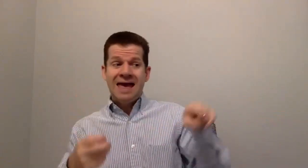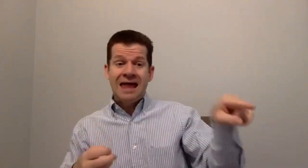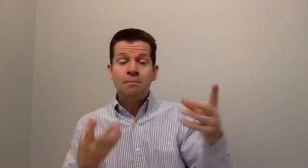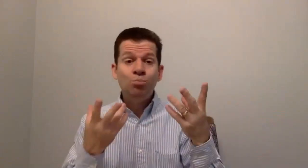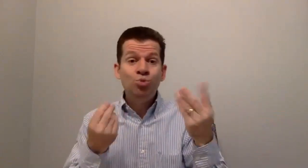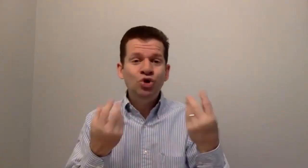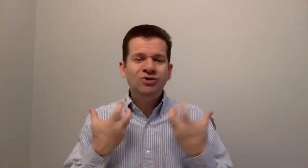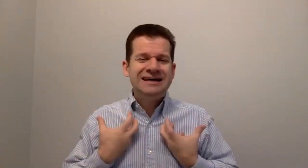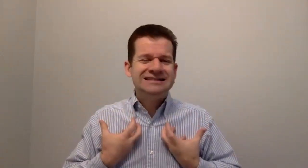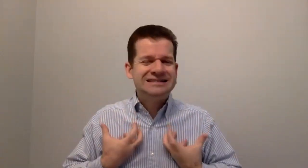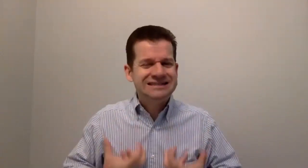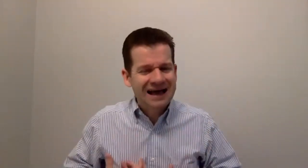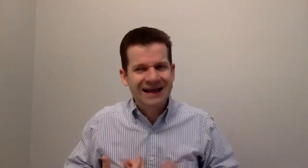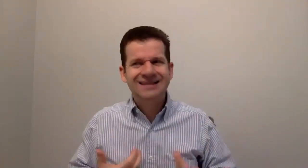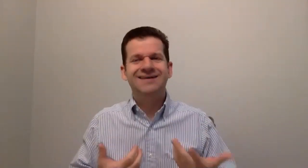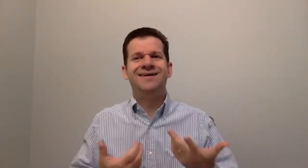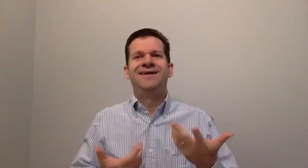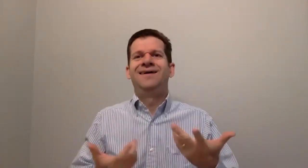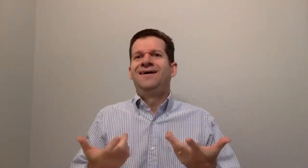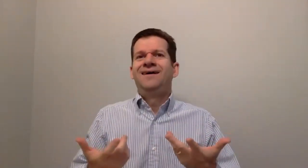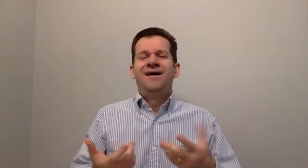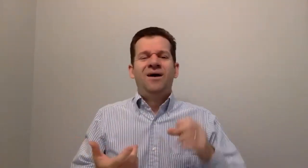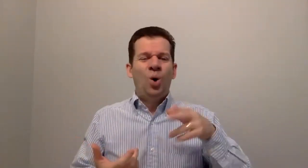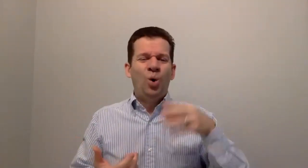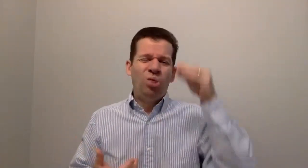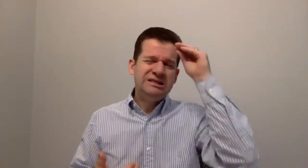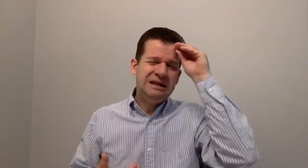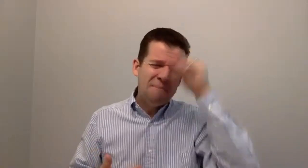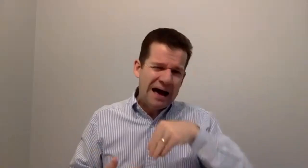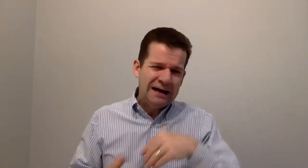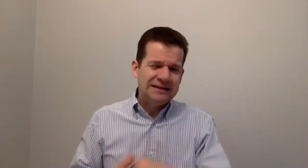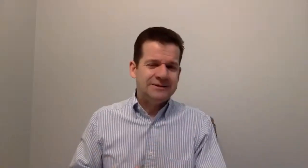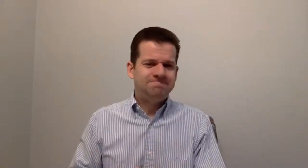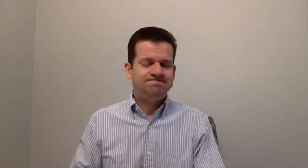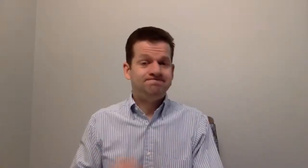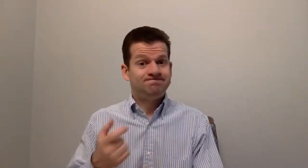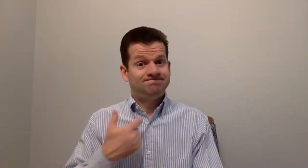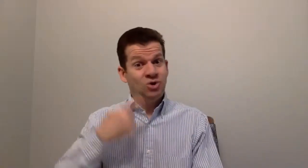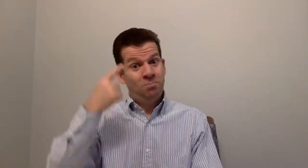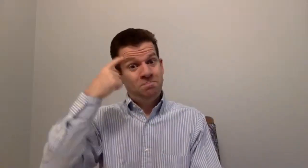ela muito cansada ou desanimada, eu